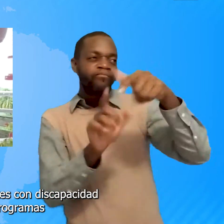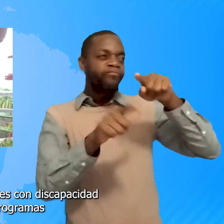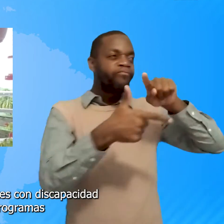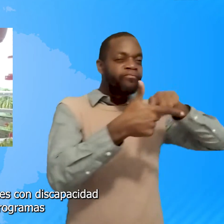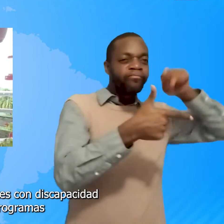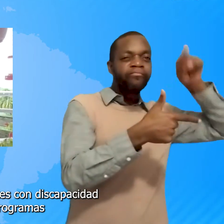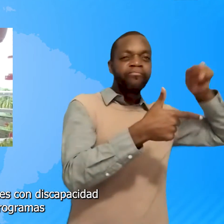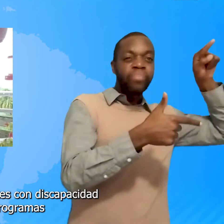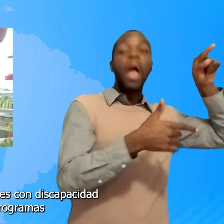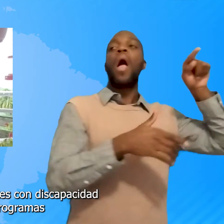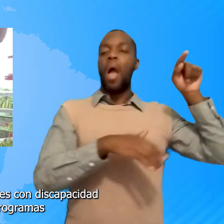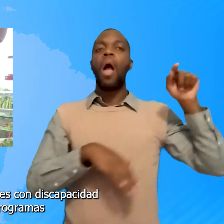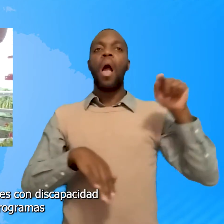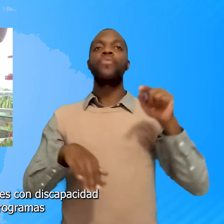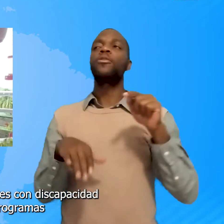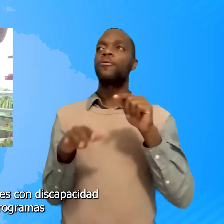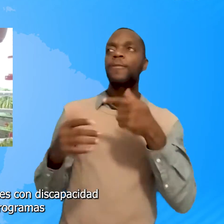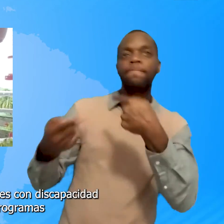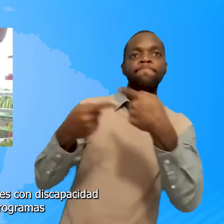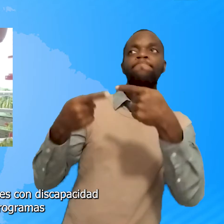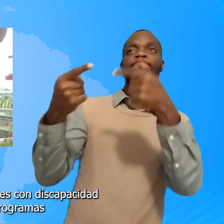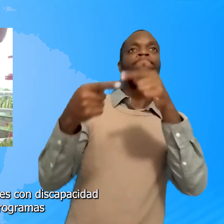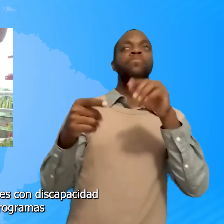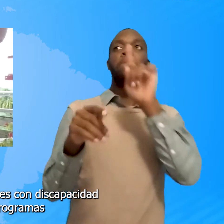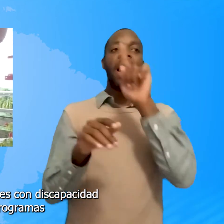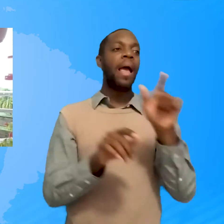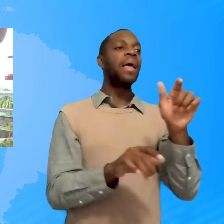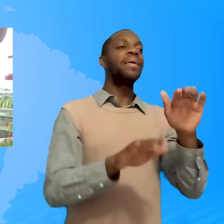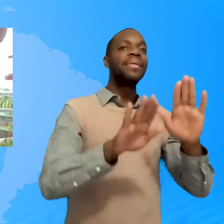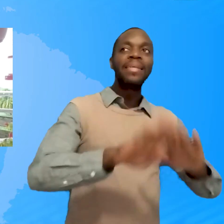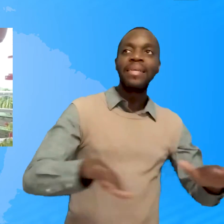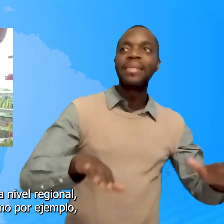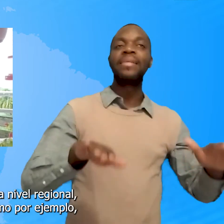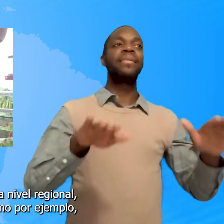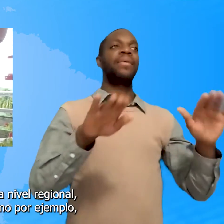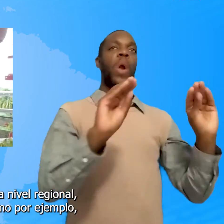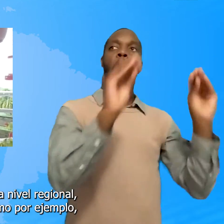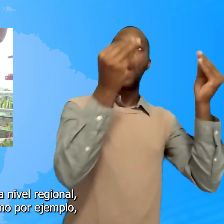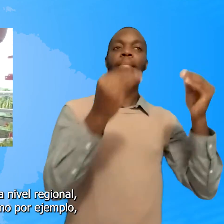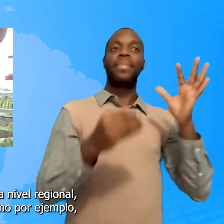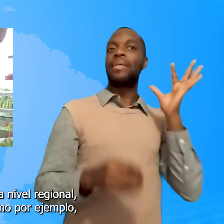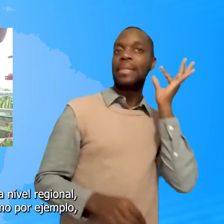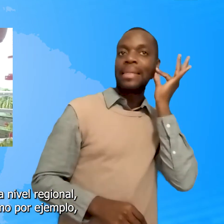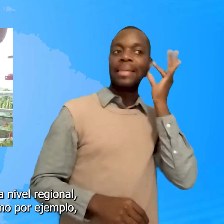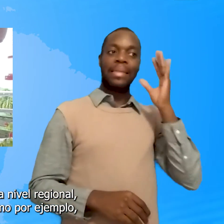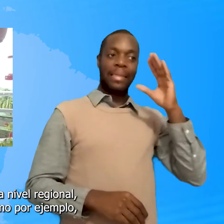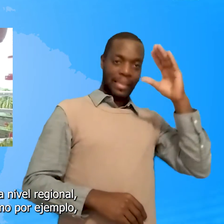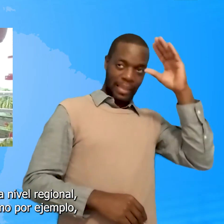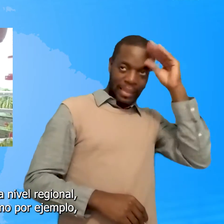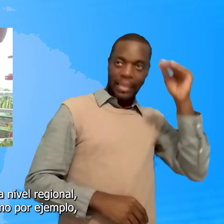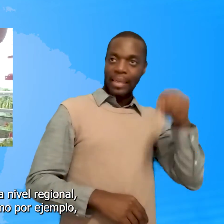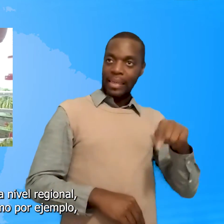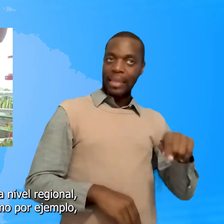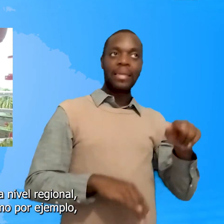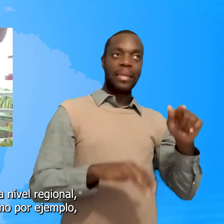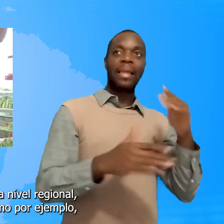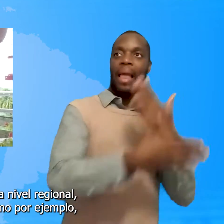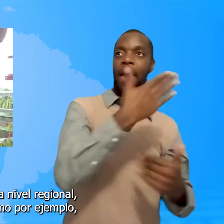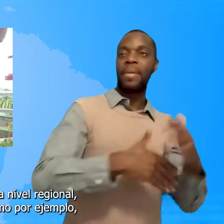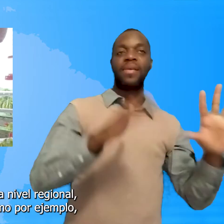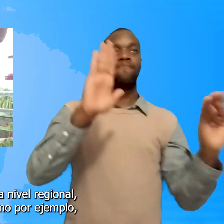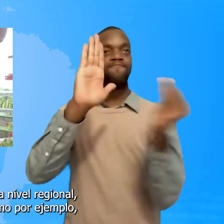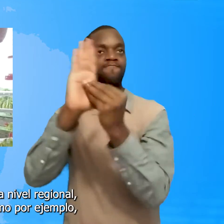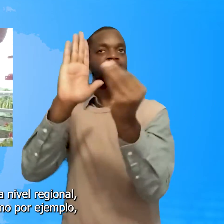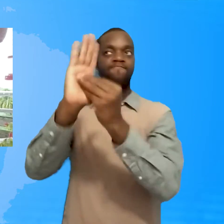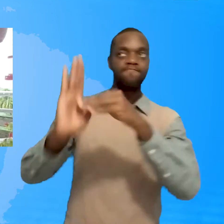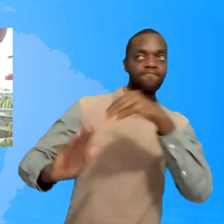niños y niñas y adolescentes con discapacidad en sus programas. A nivel global y a nivel regional hay iniciativas como,